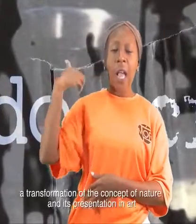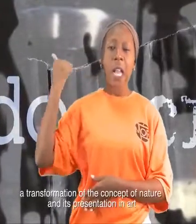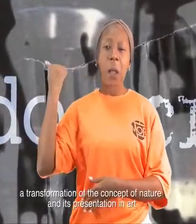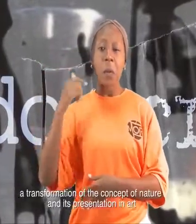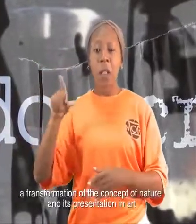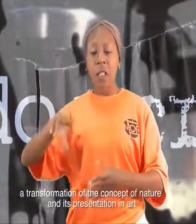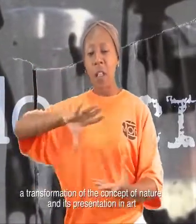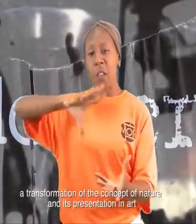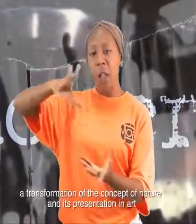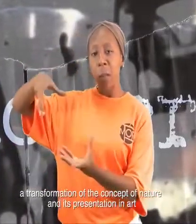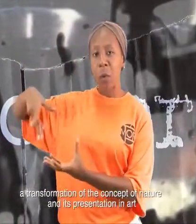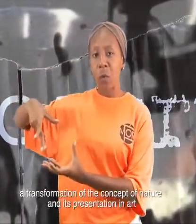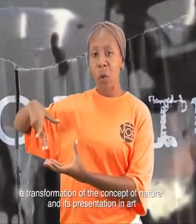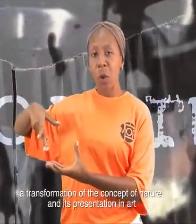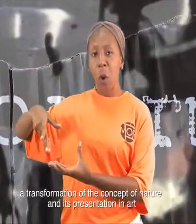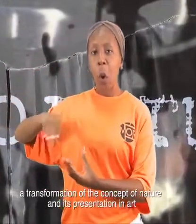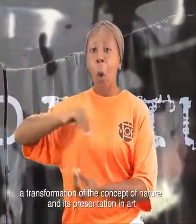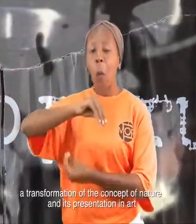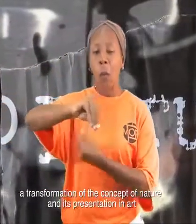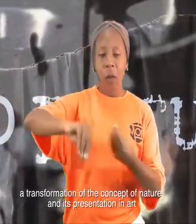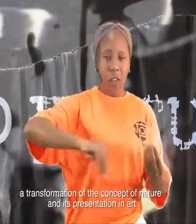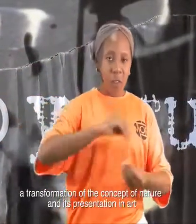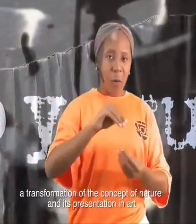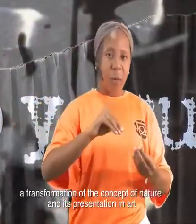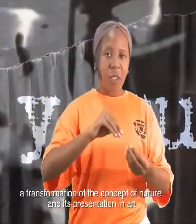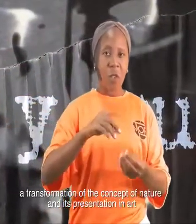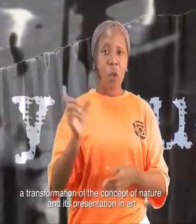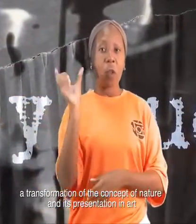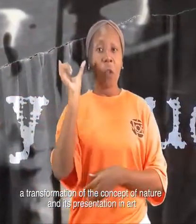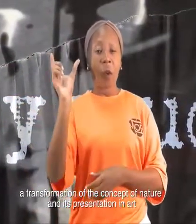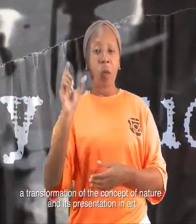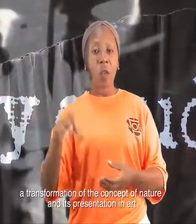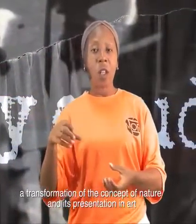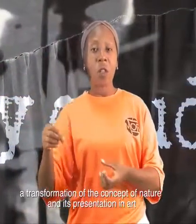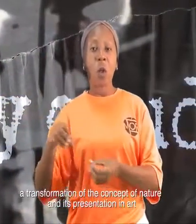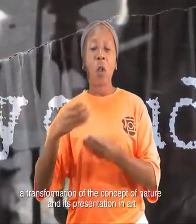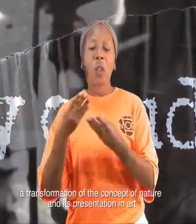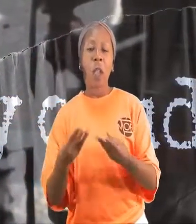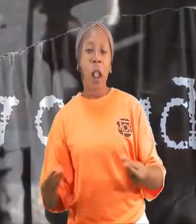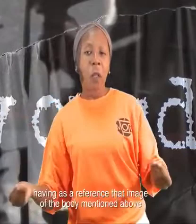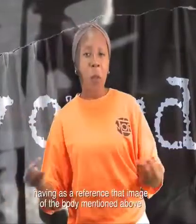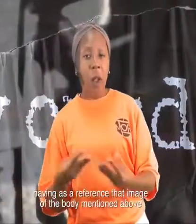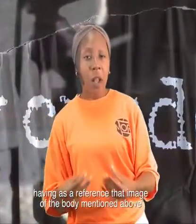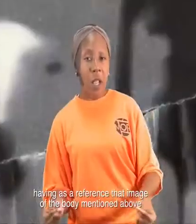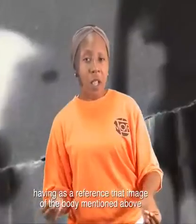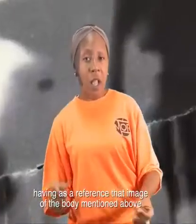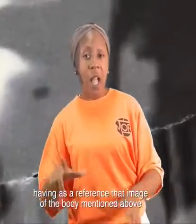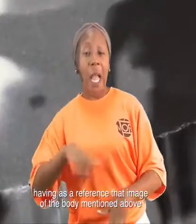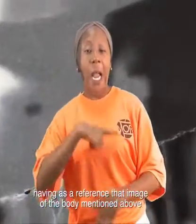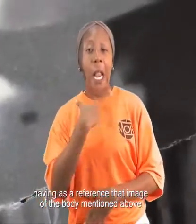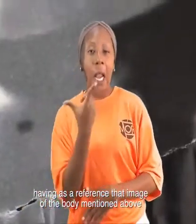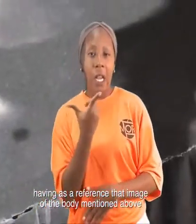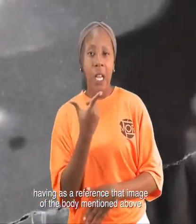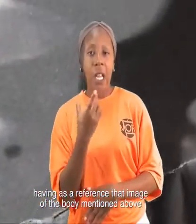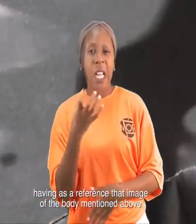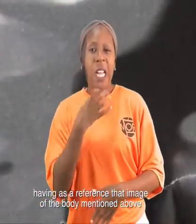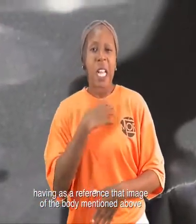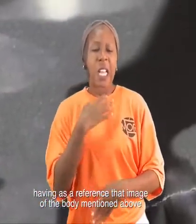Una transformación del concepto de naturaleza y de su presentación en el arte, que tiene como referente esa imagen